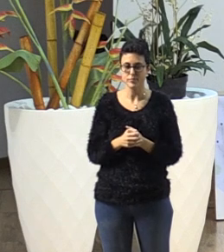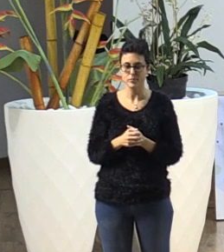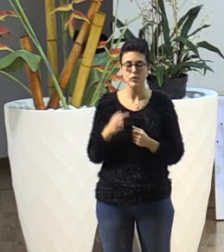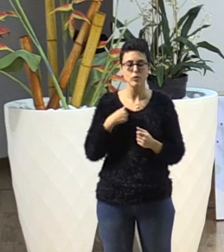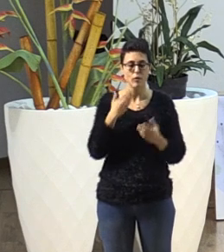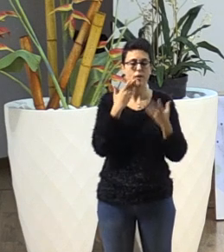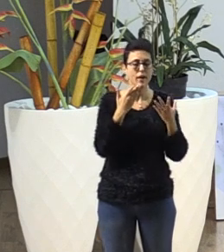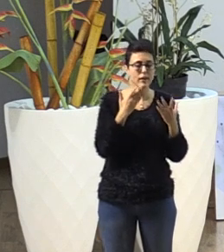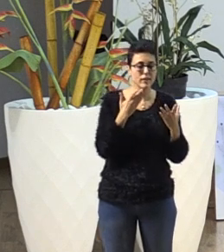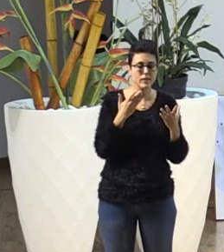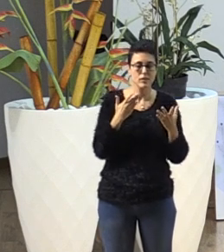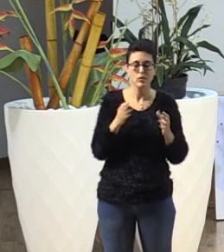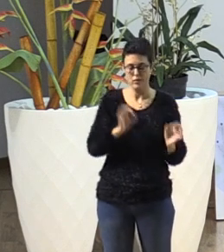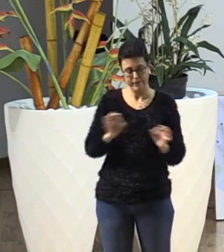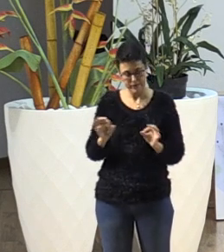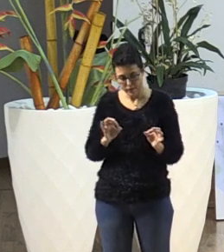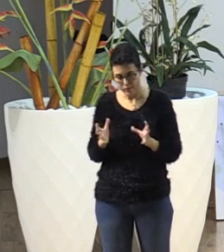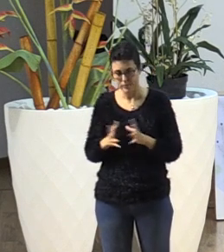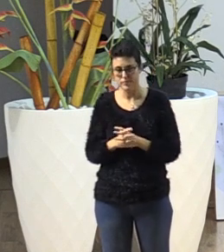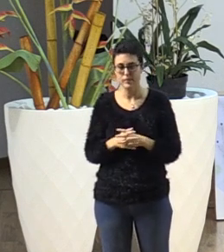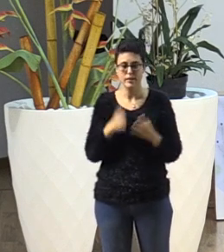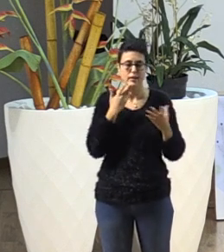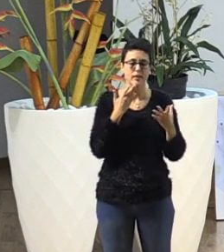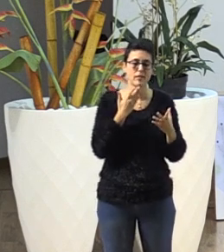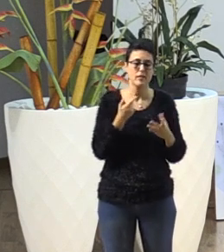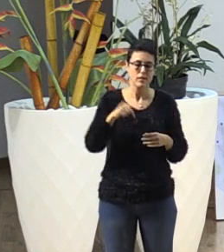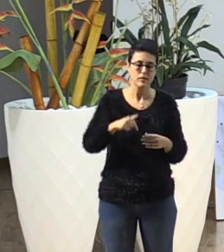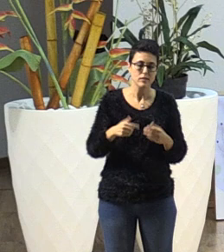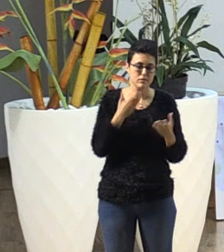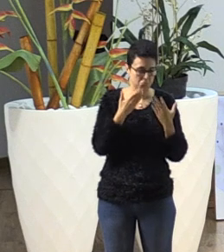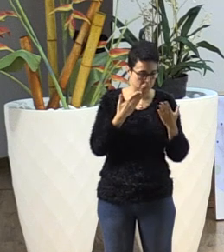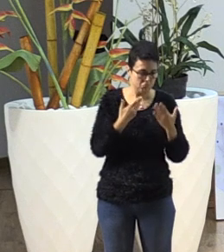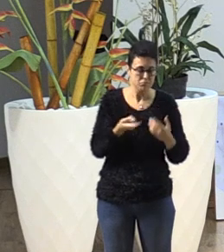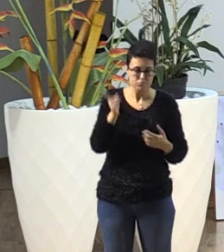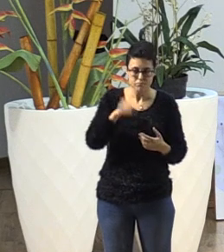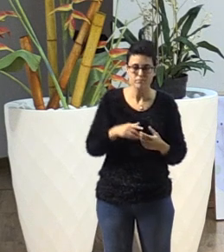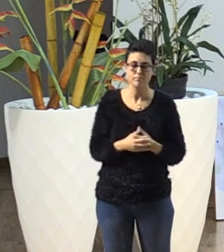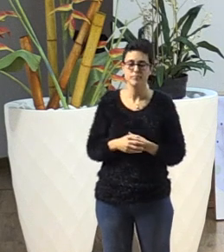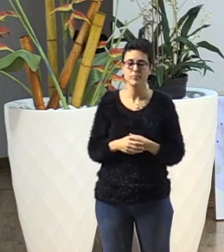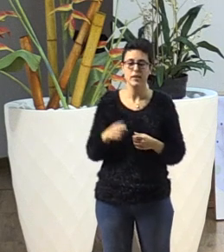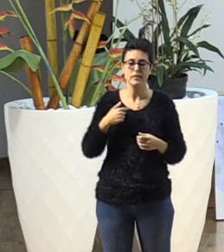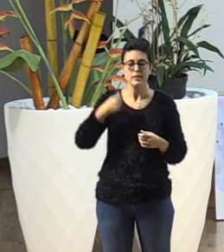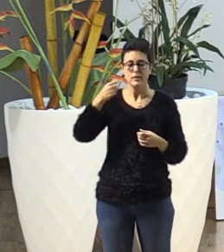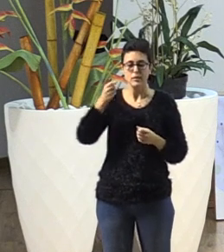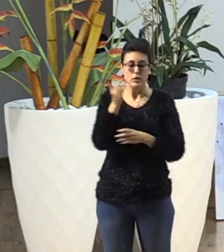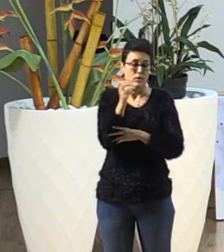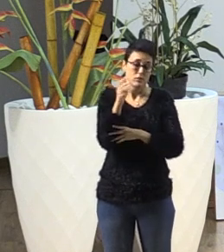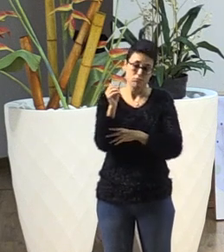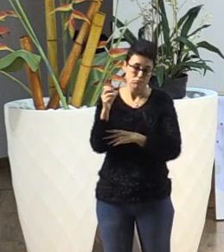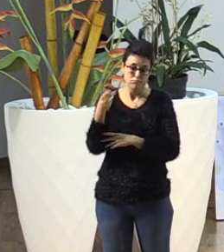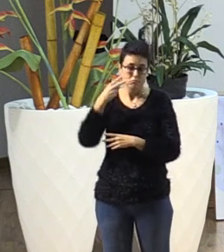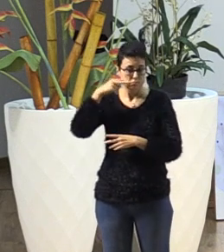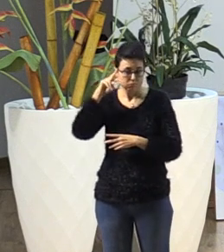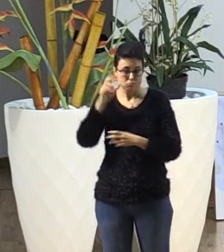agradecer a la organización, agradeceros a vosotros también, tener este espacio y que estas posiciones las podamos tener, las podamos